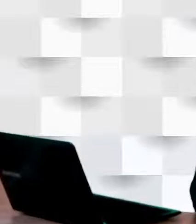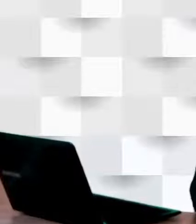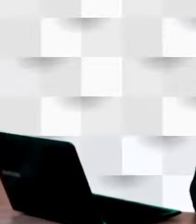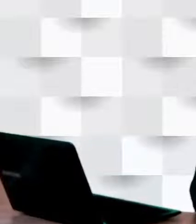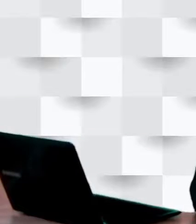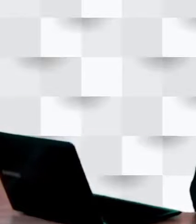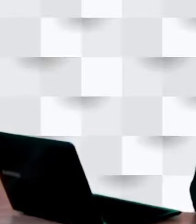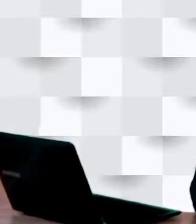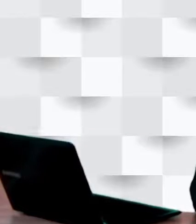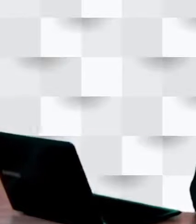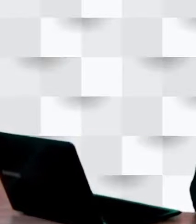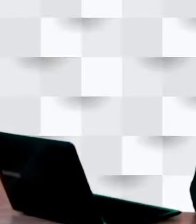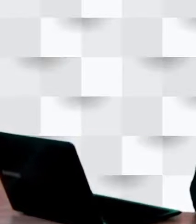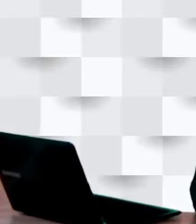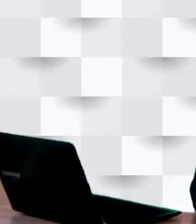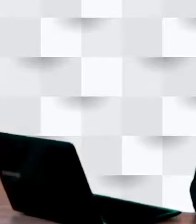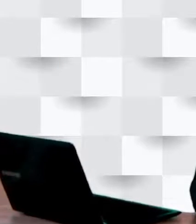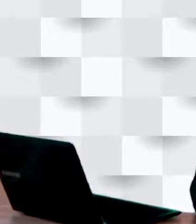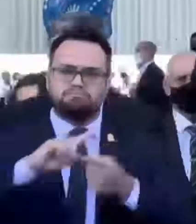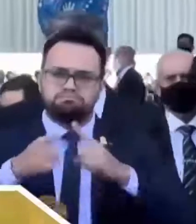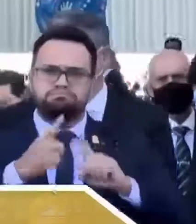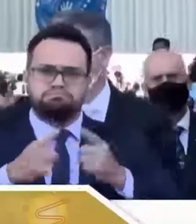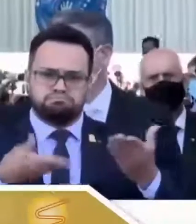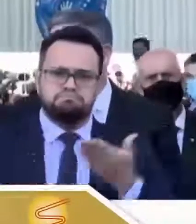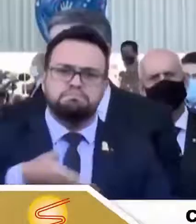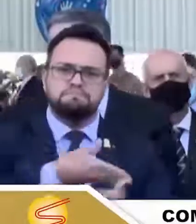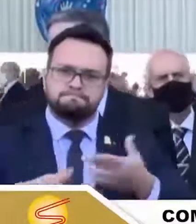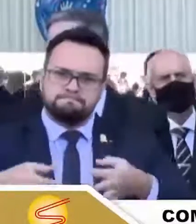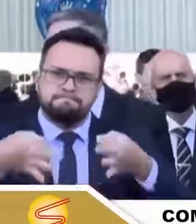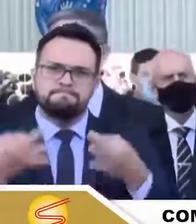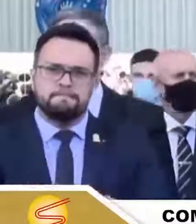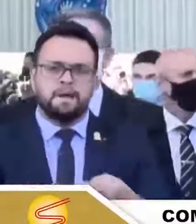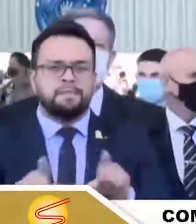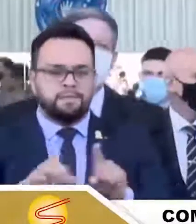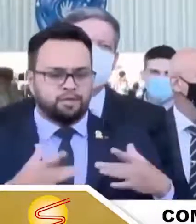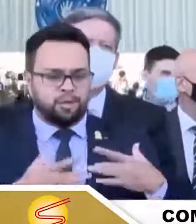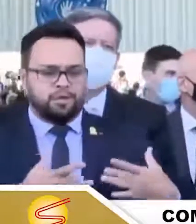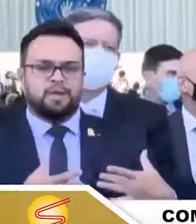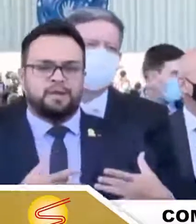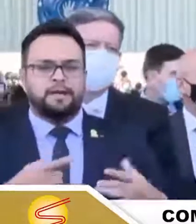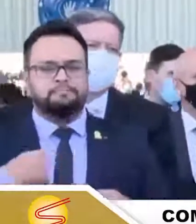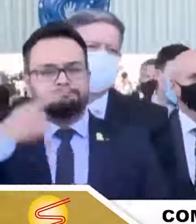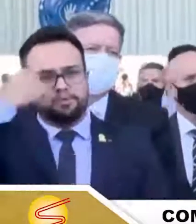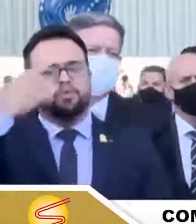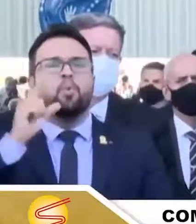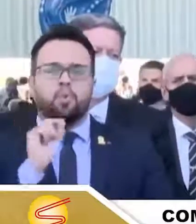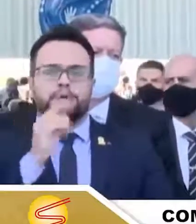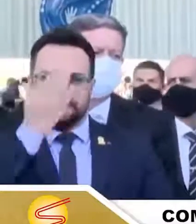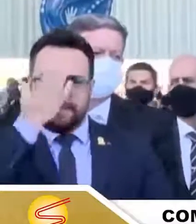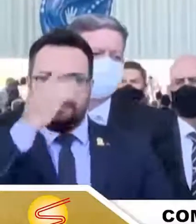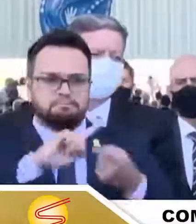O governo federal anunciou a criação de um comitê. Ontem, após reunião na residência oficial do Palácio da Alvorada